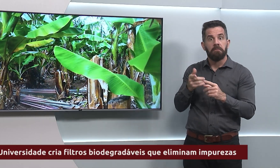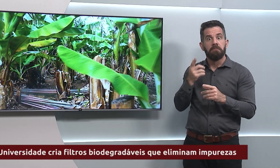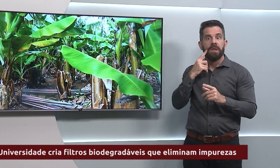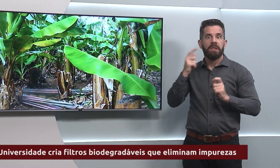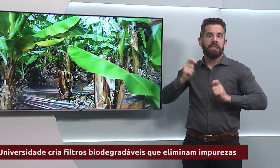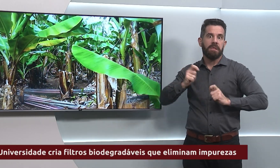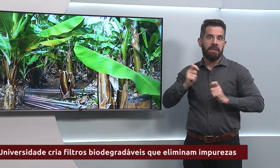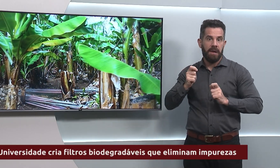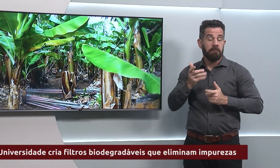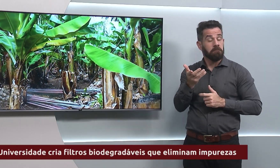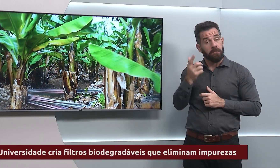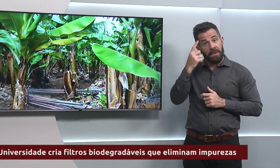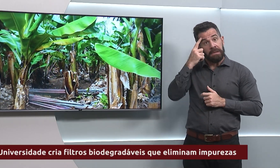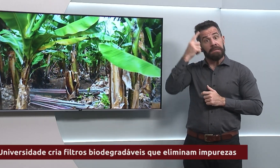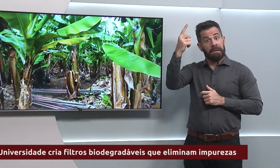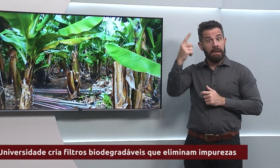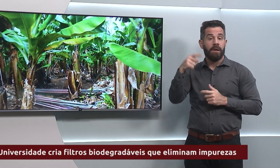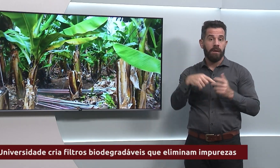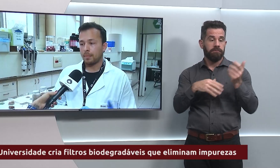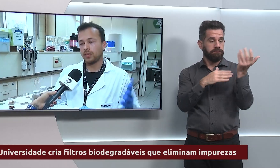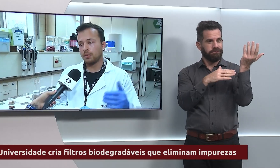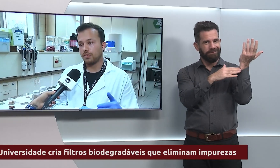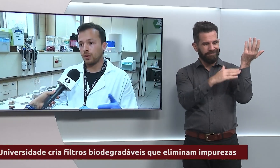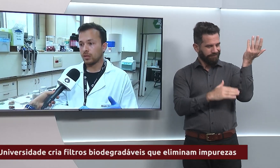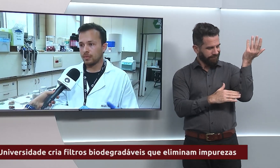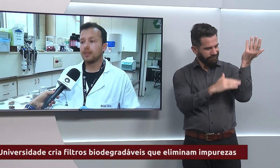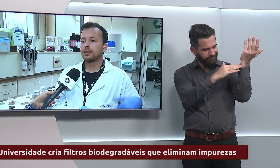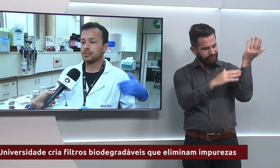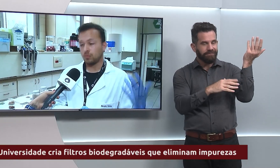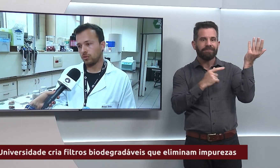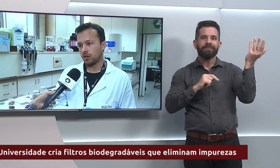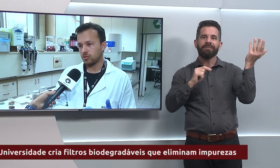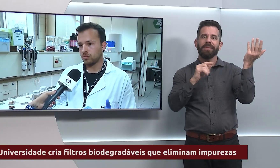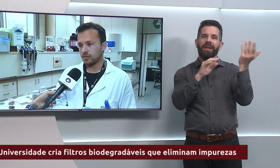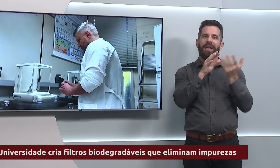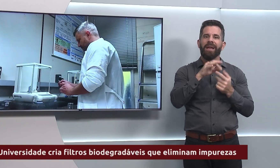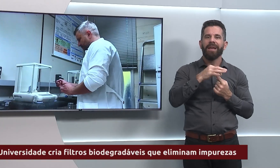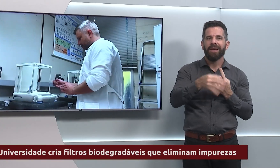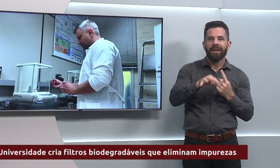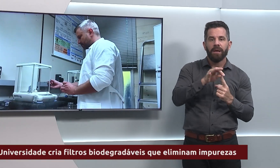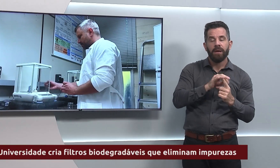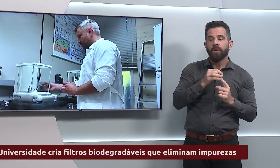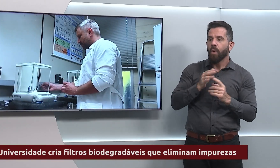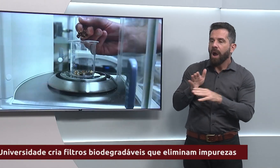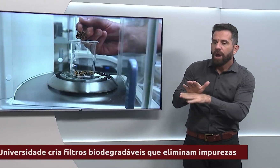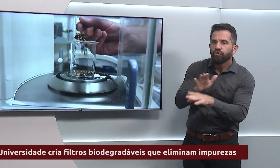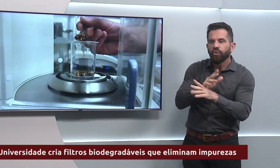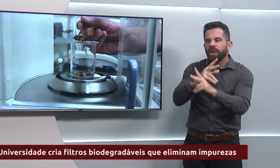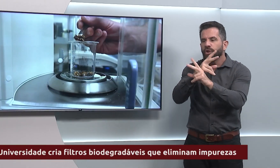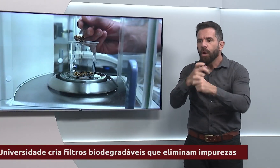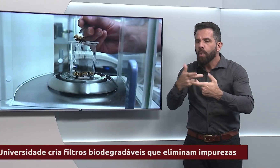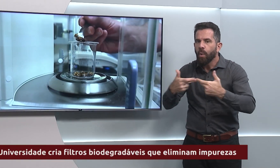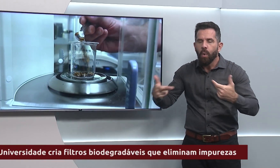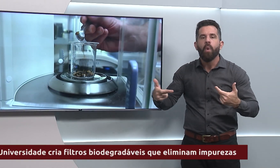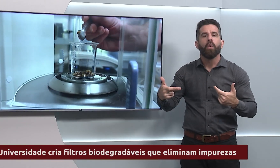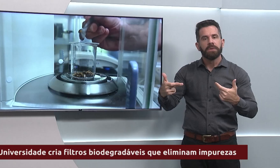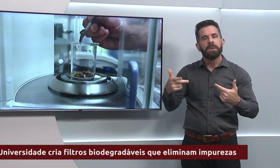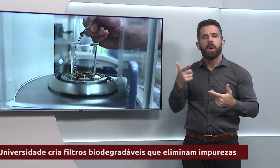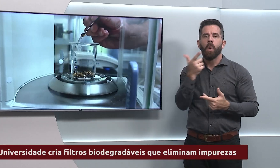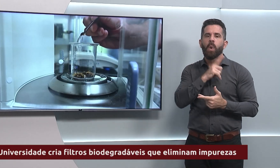assim. Então a ideia é utilizar ele para poder remover contaminantes que são muito tóxicos. Todos os estudos foram testados e demonstraram grande potencial